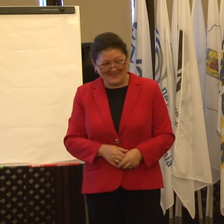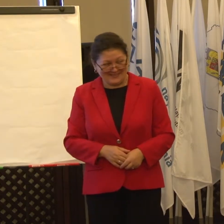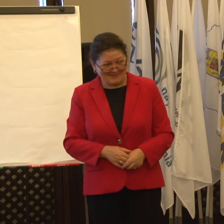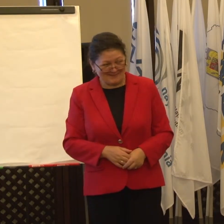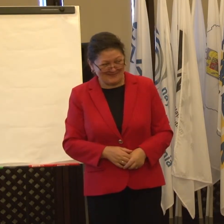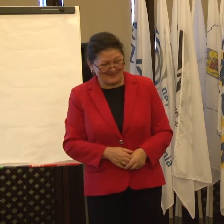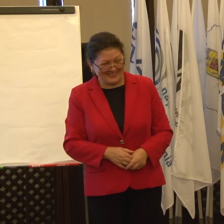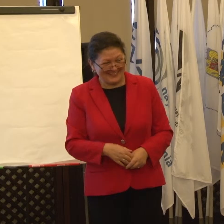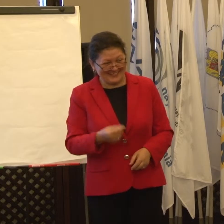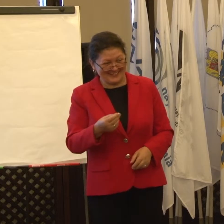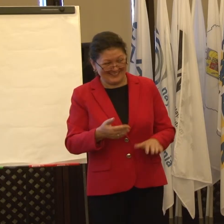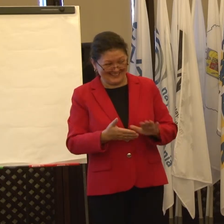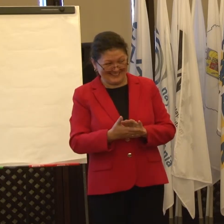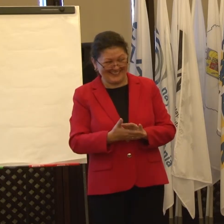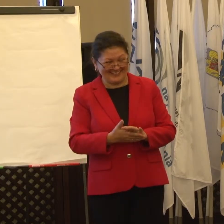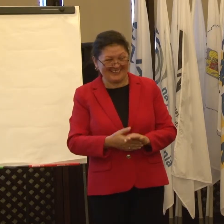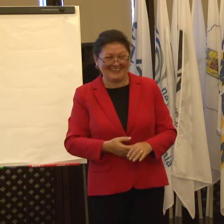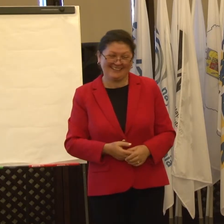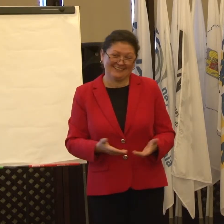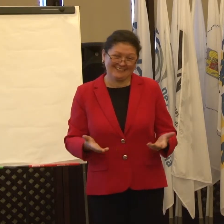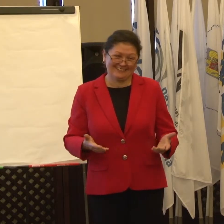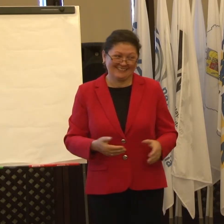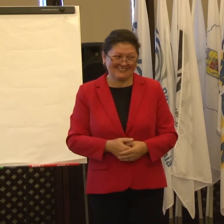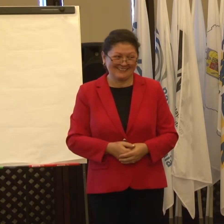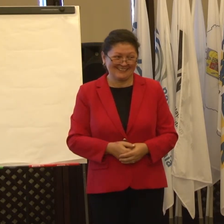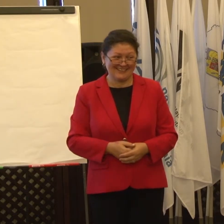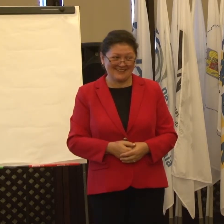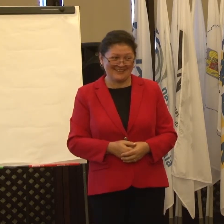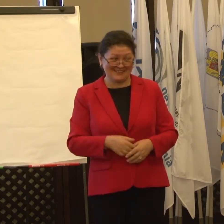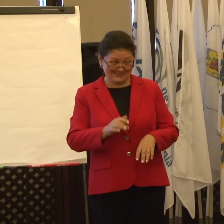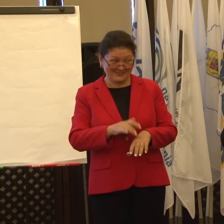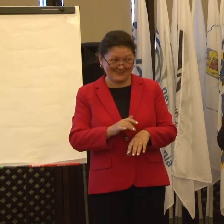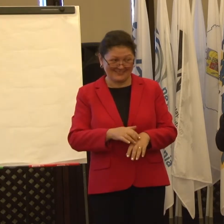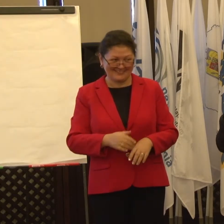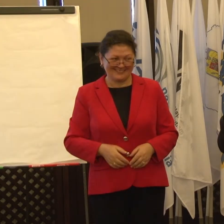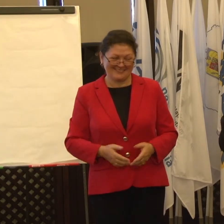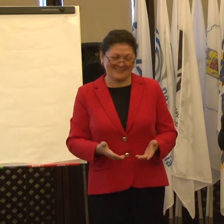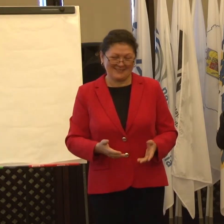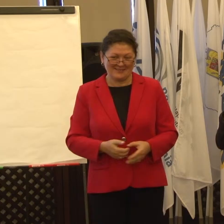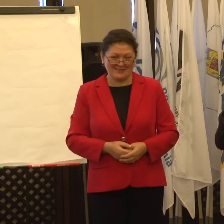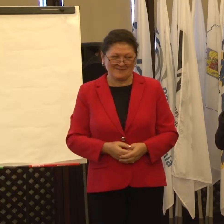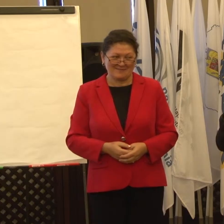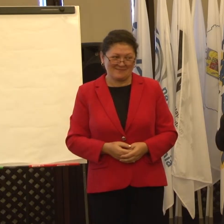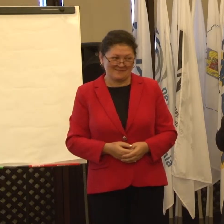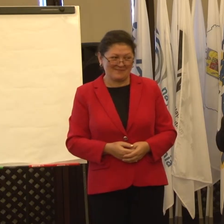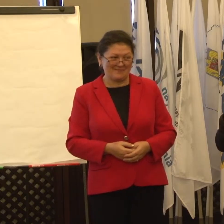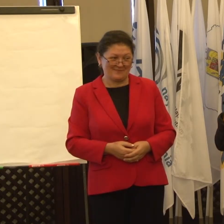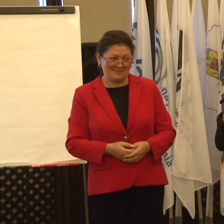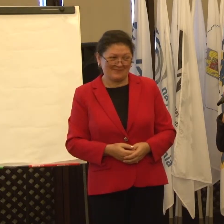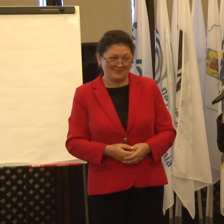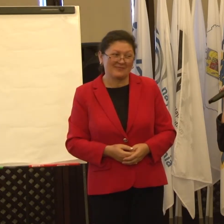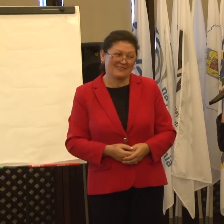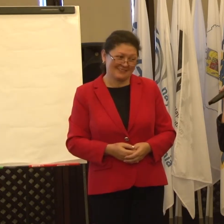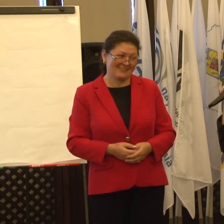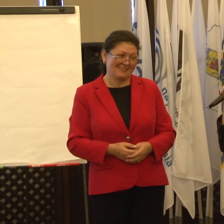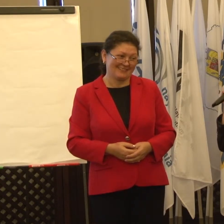fapt, accesul la servicii de profesionalizare a acestor persoane nu există,